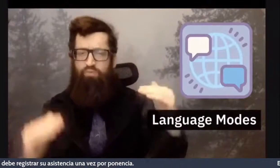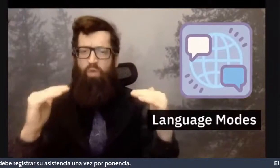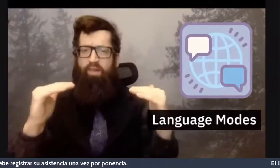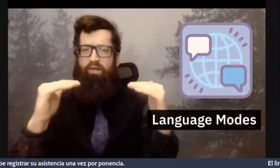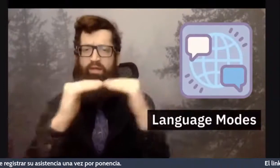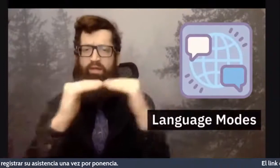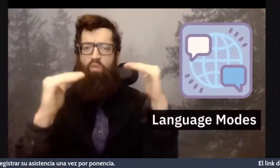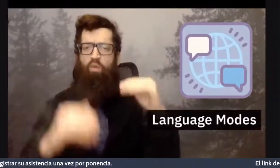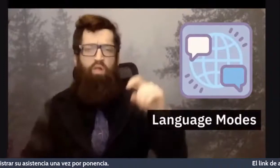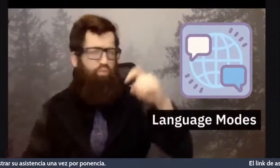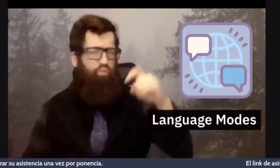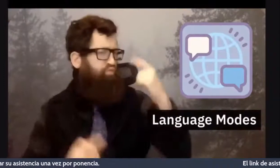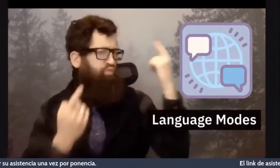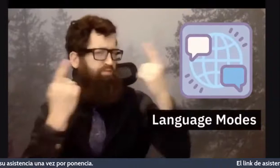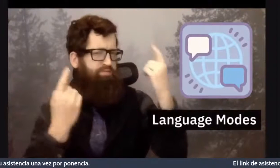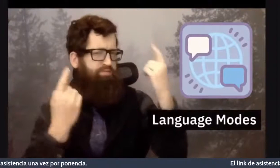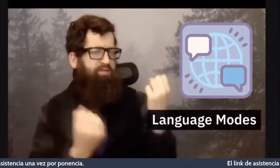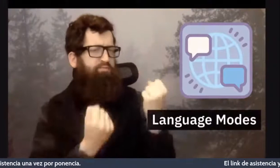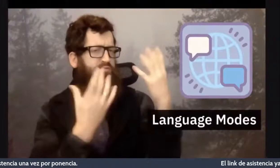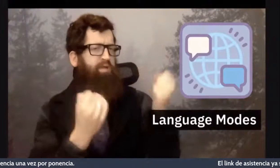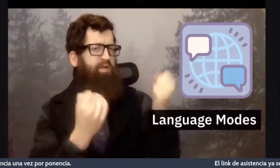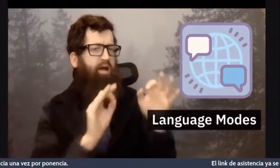el contenido debe ser conceptual.